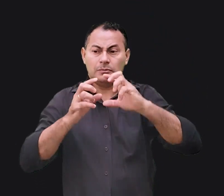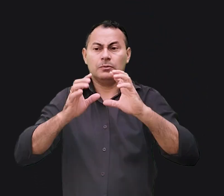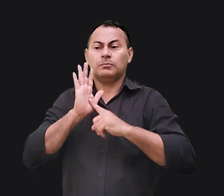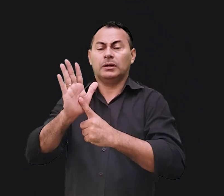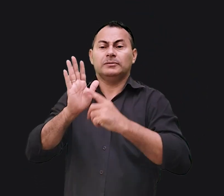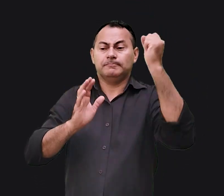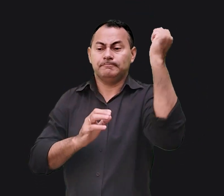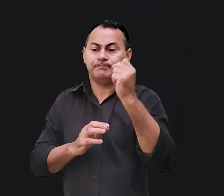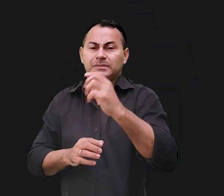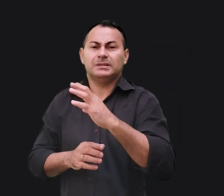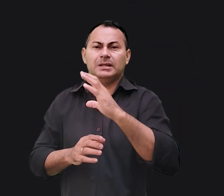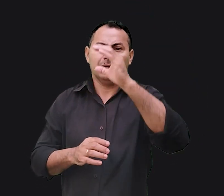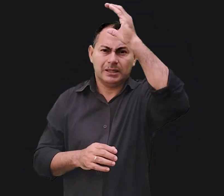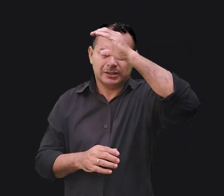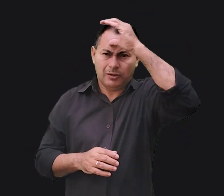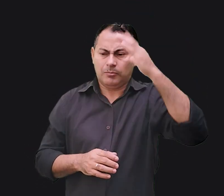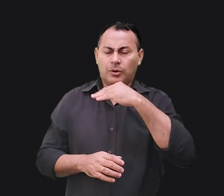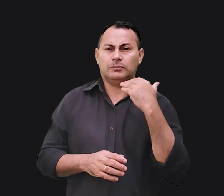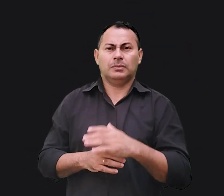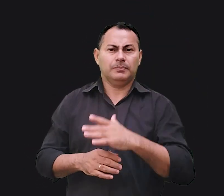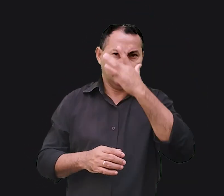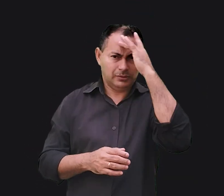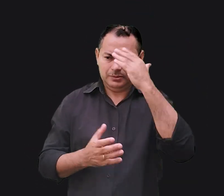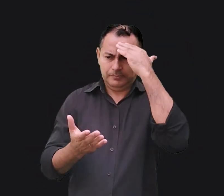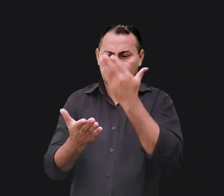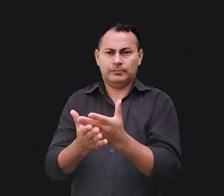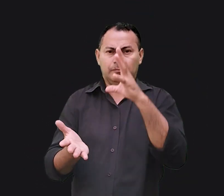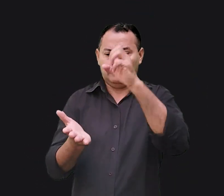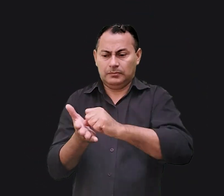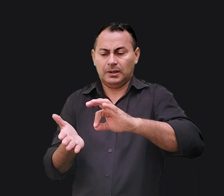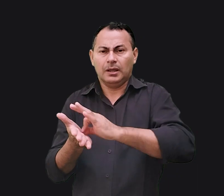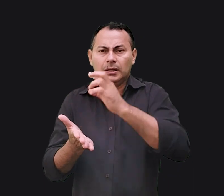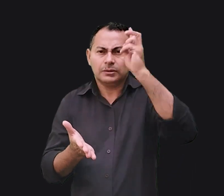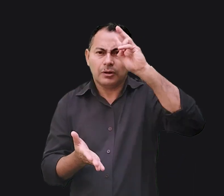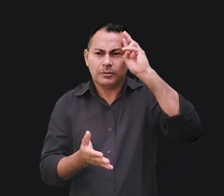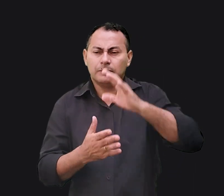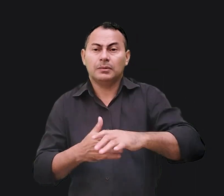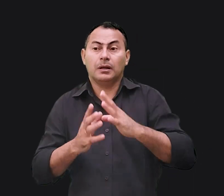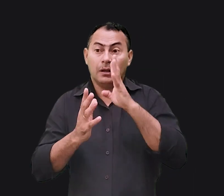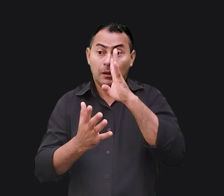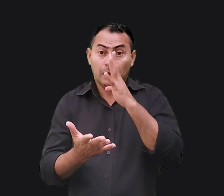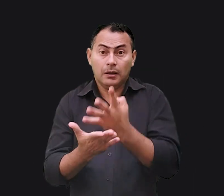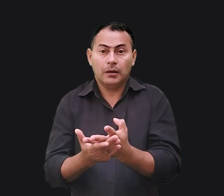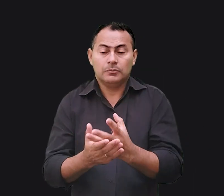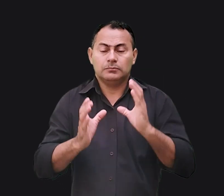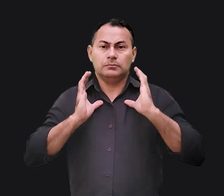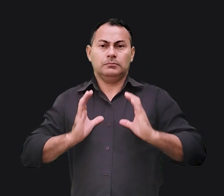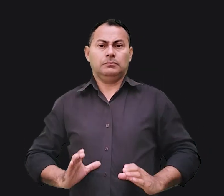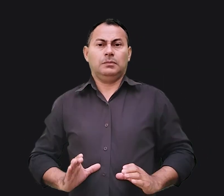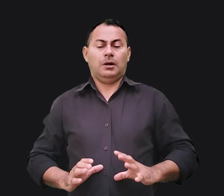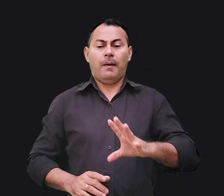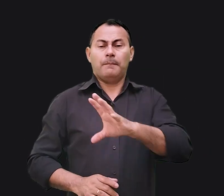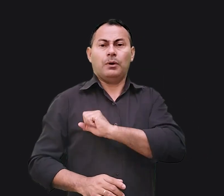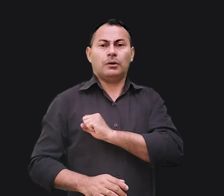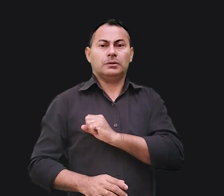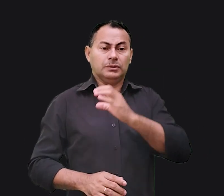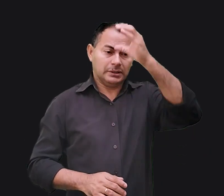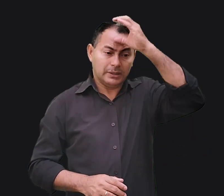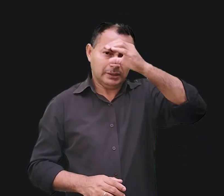de cristãos. Muitos incrédulos, de acordo com registros históricos, ficavam impressionados com o comportamento amoroso dos cristãos,